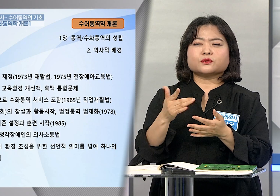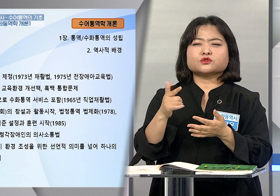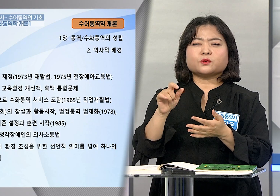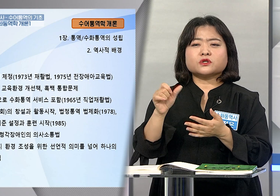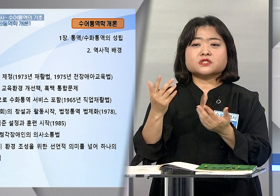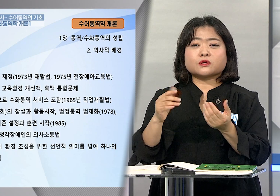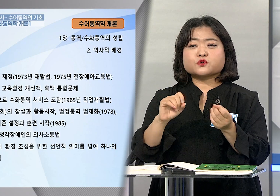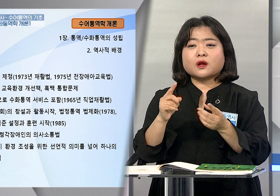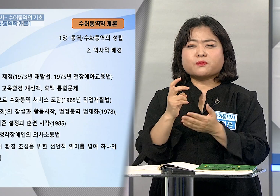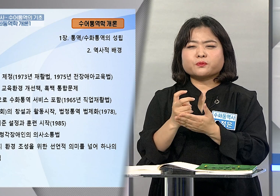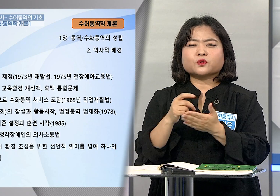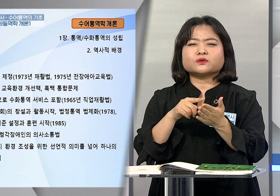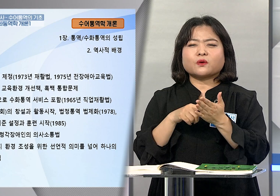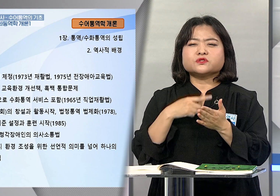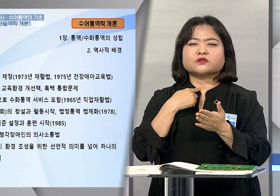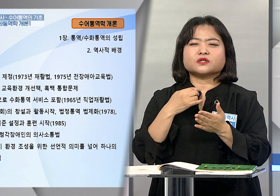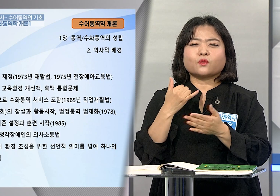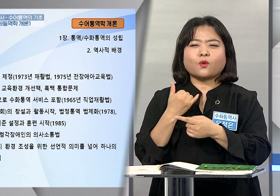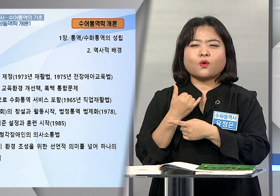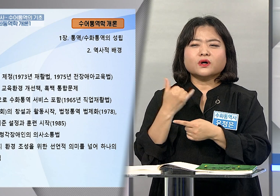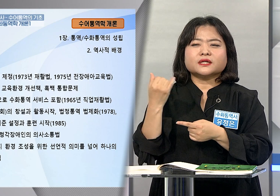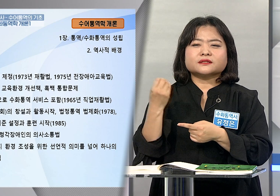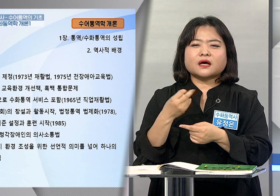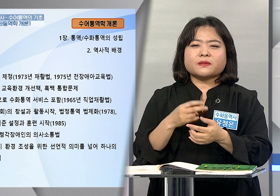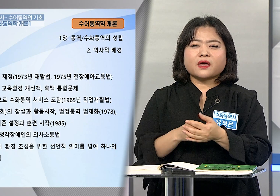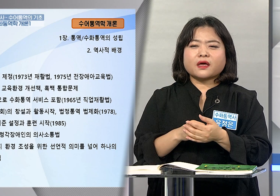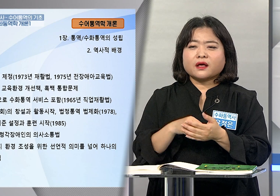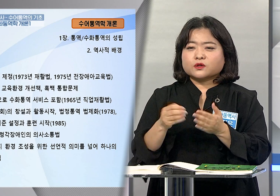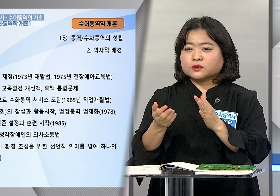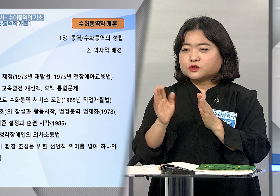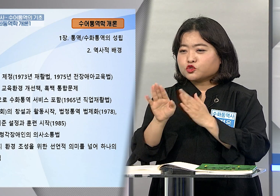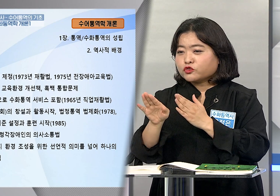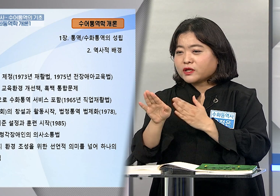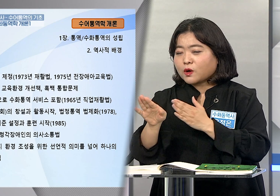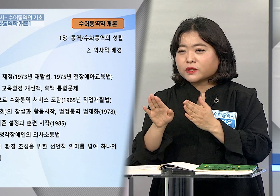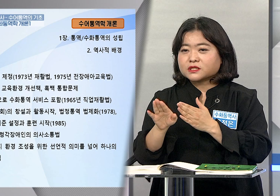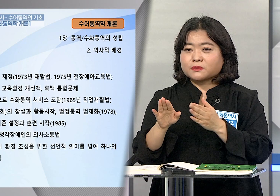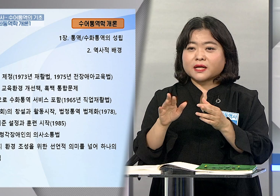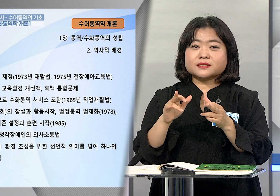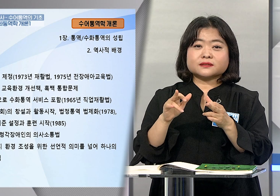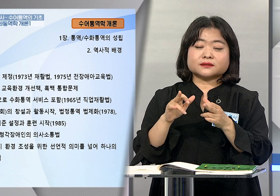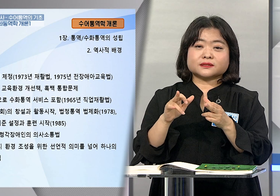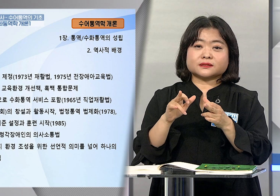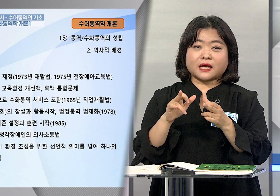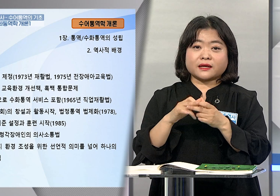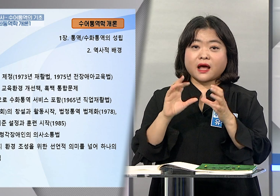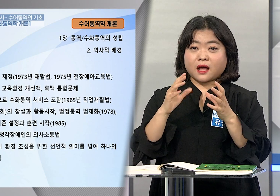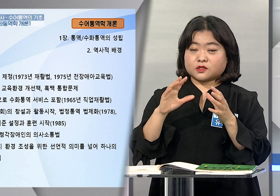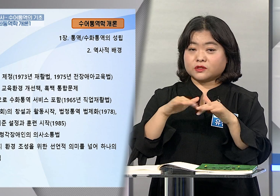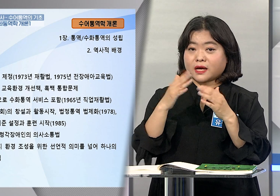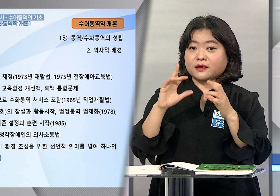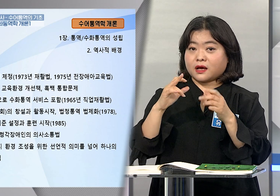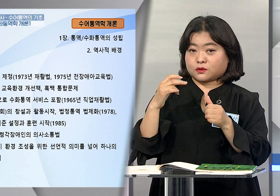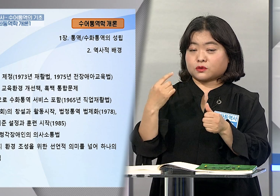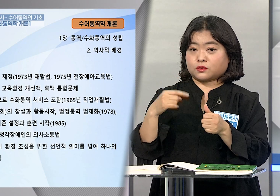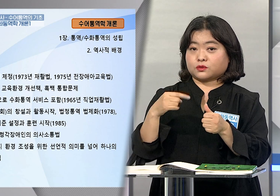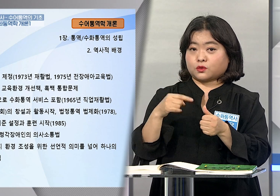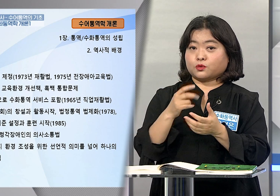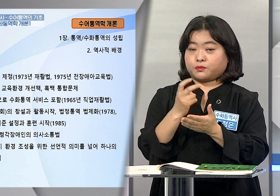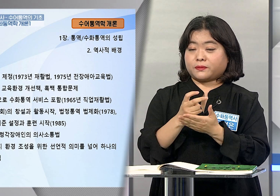있습니다. 1965년 지급재활법도 나온 적이 있고 그다음에 추후에 나오겠지만